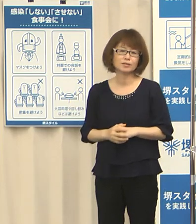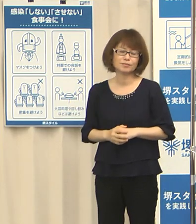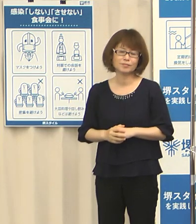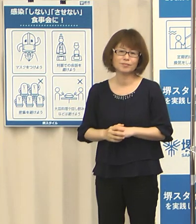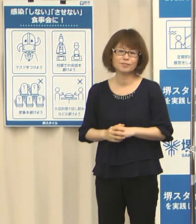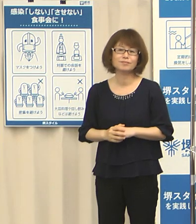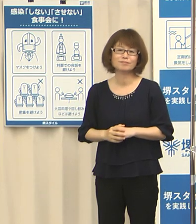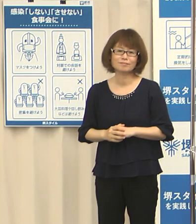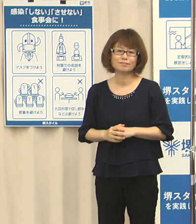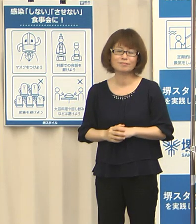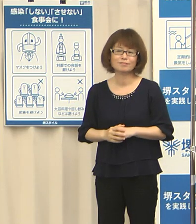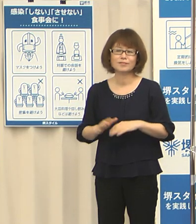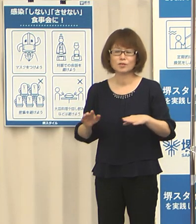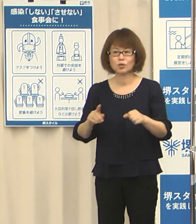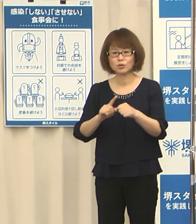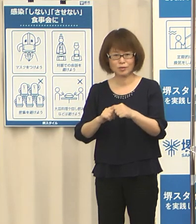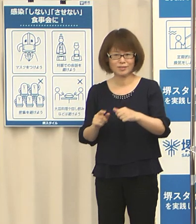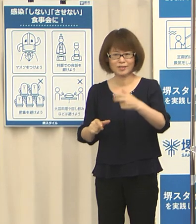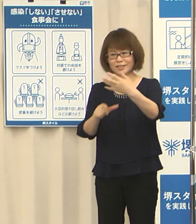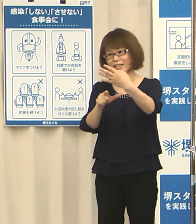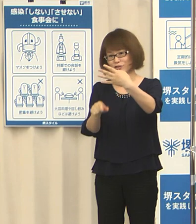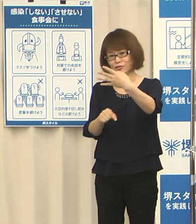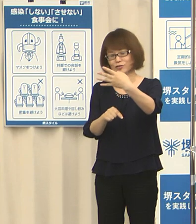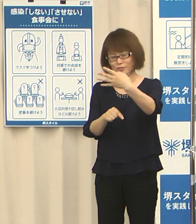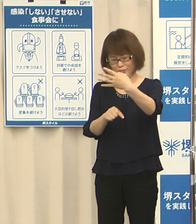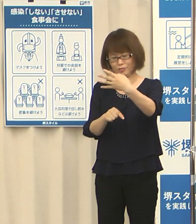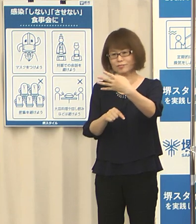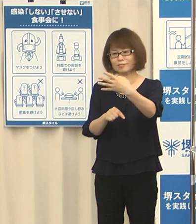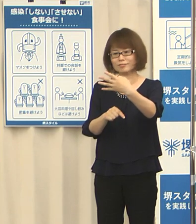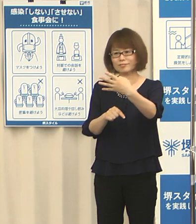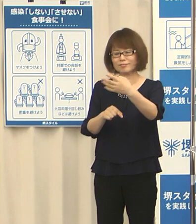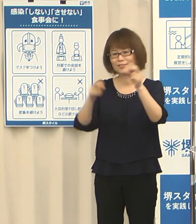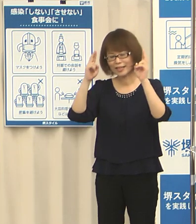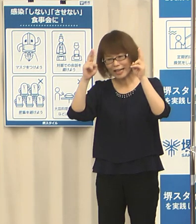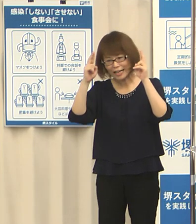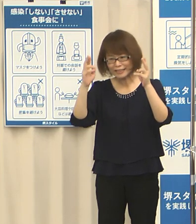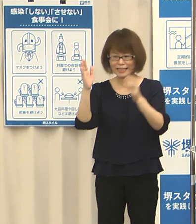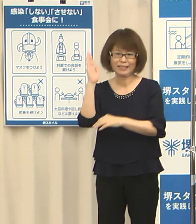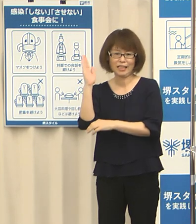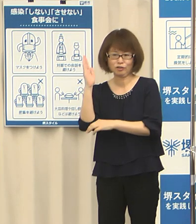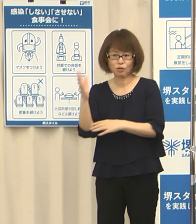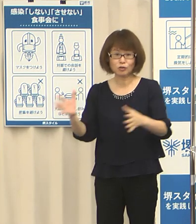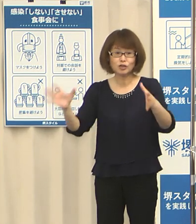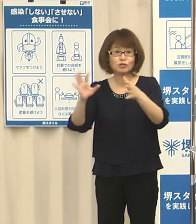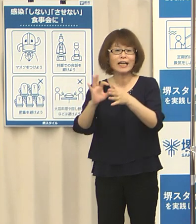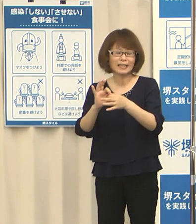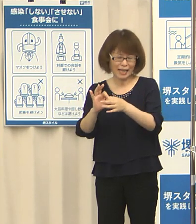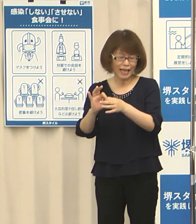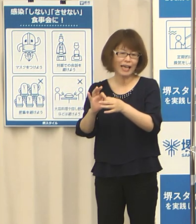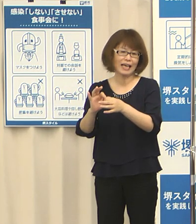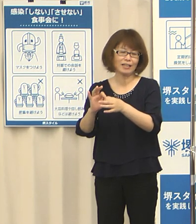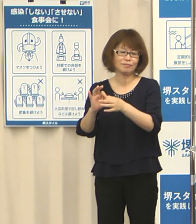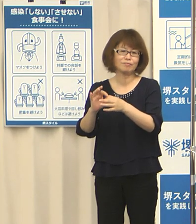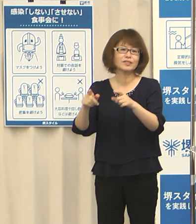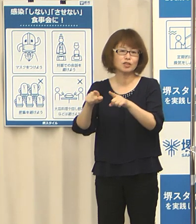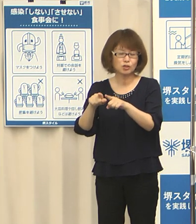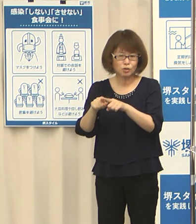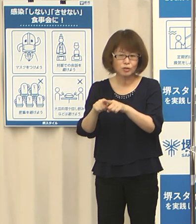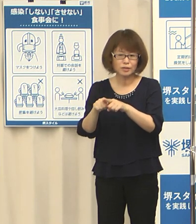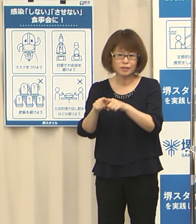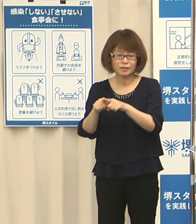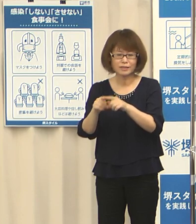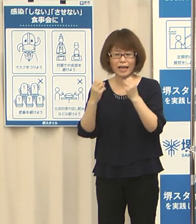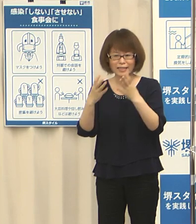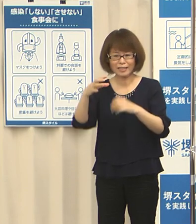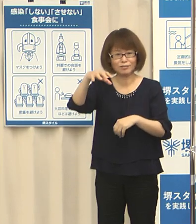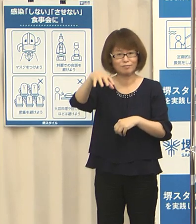から今年4月に公民連携の民間活力担当を新たに設置をし